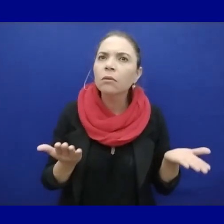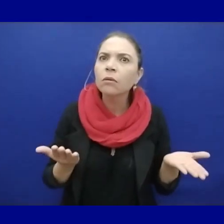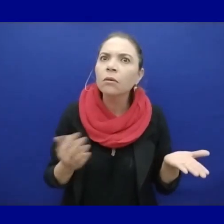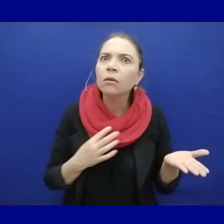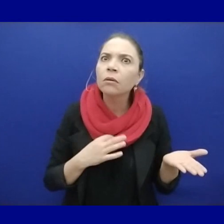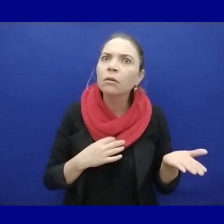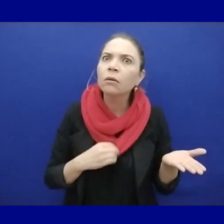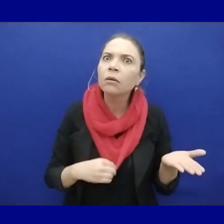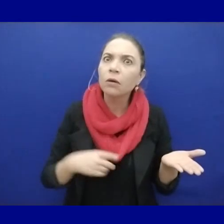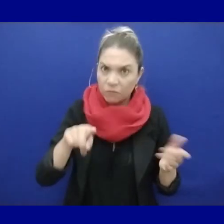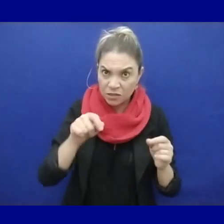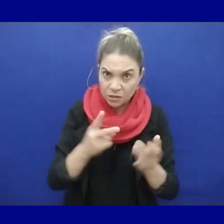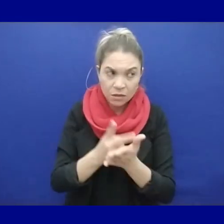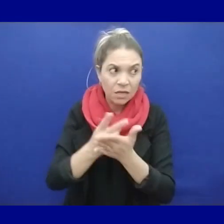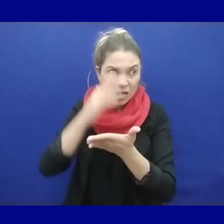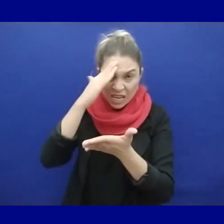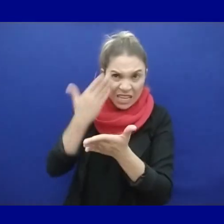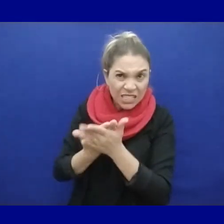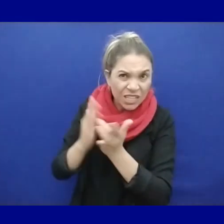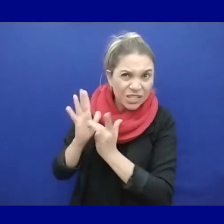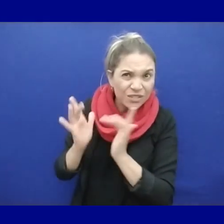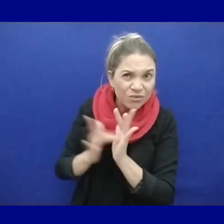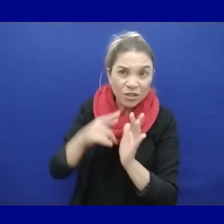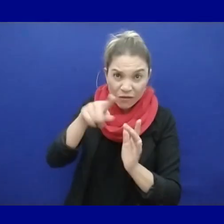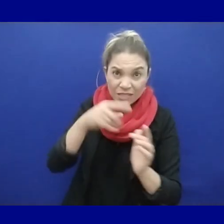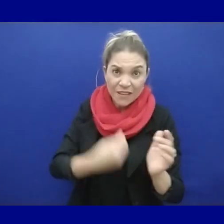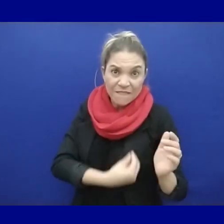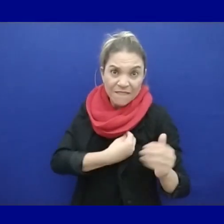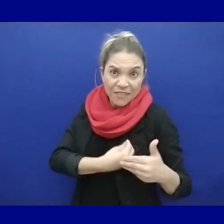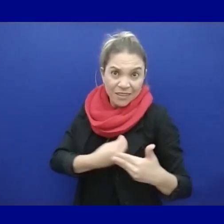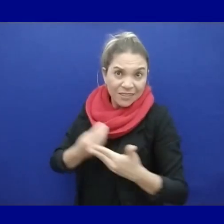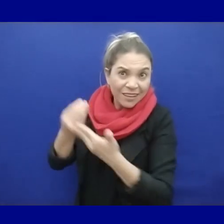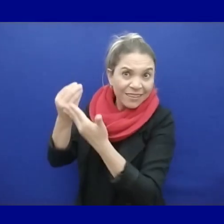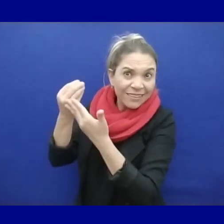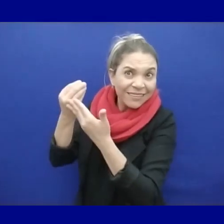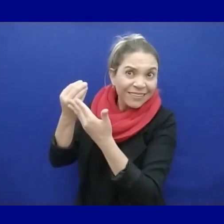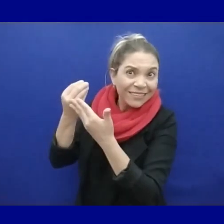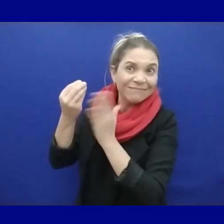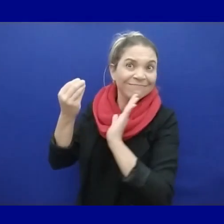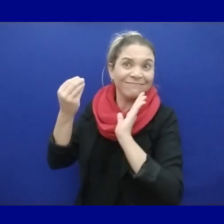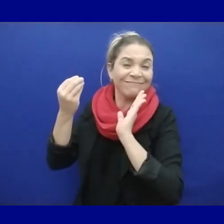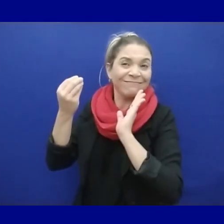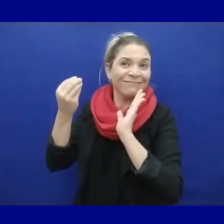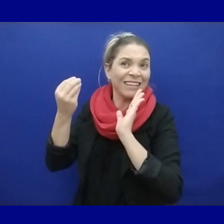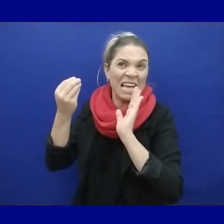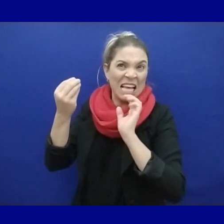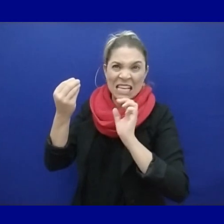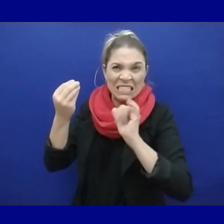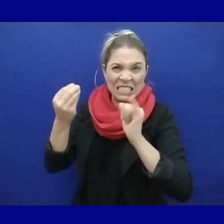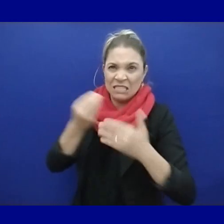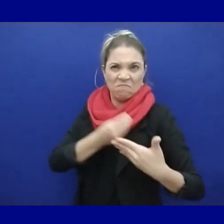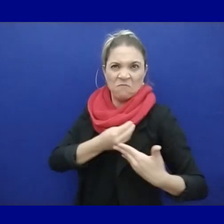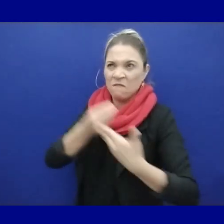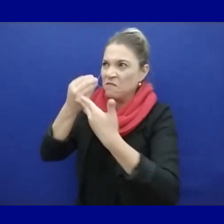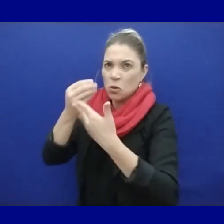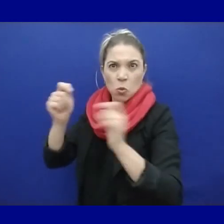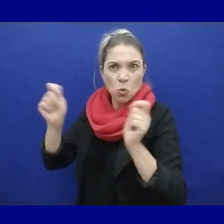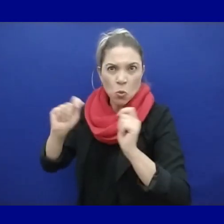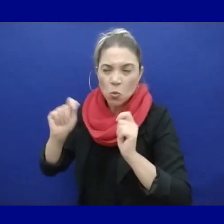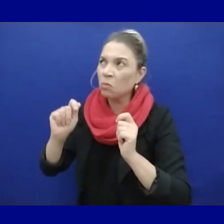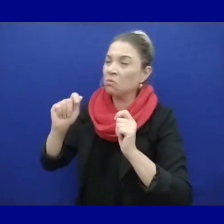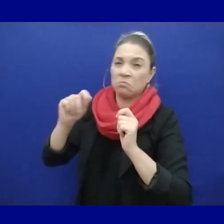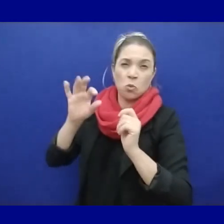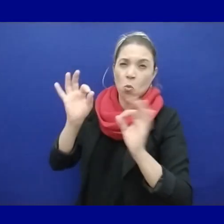continuará crendo no Senhor Jesus? Você entregará sua vida sem reservas a Ele? Se você ainda não creu nele, creia